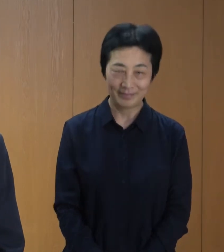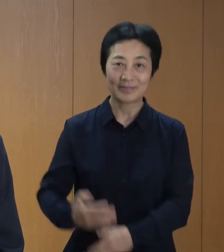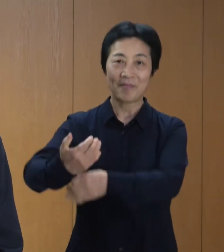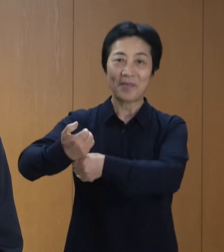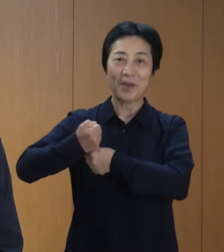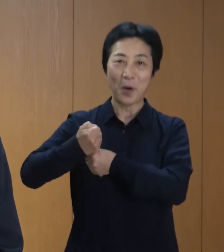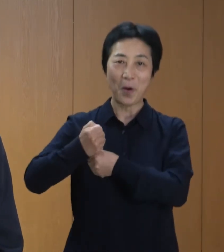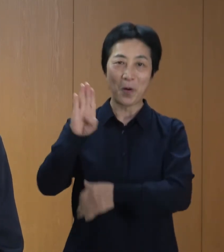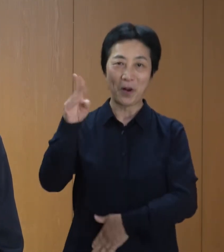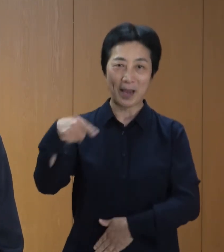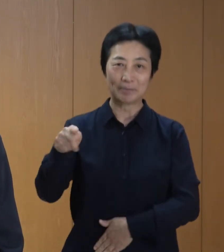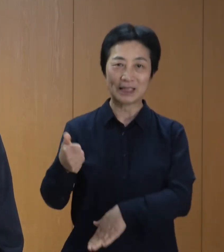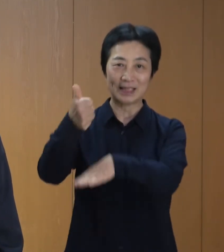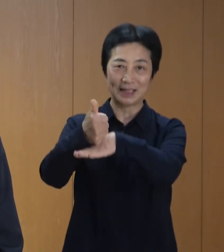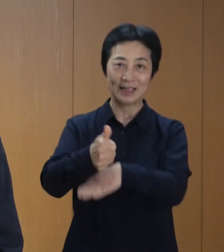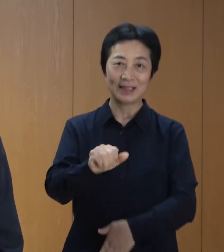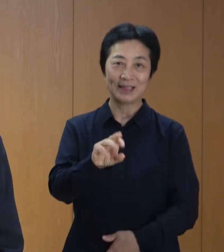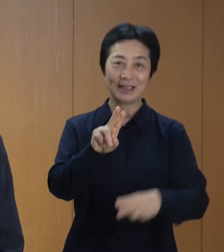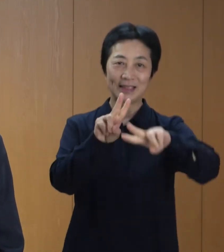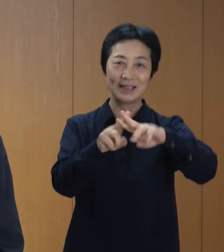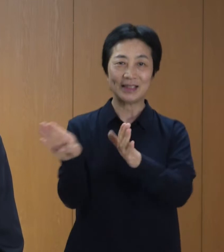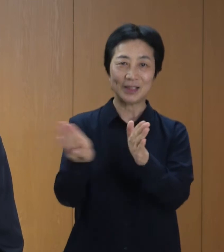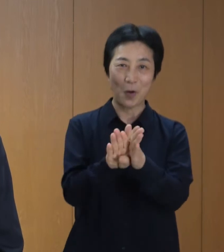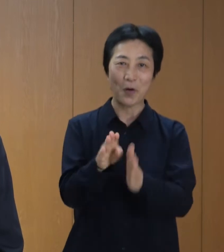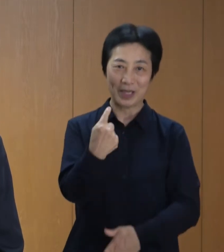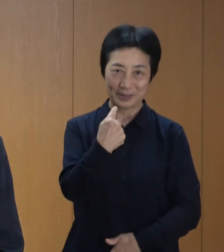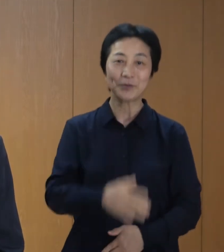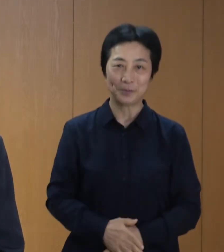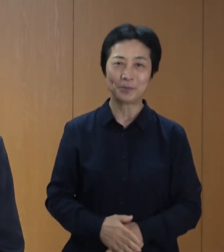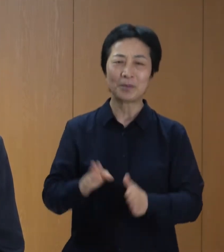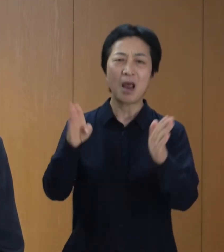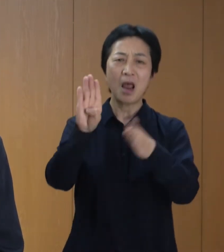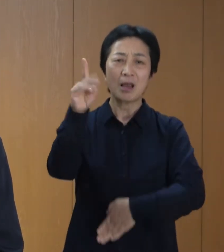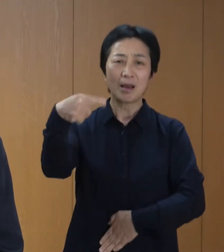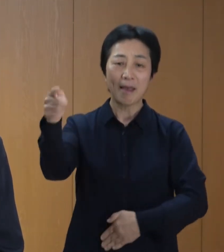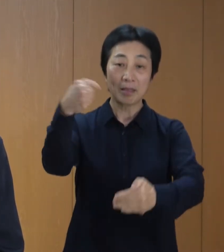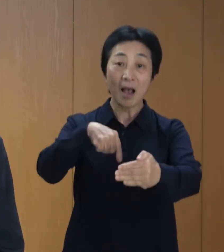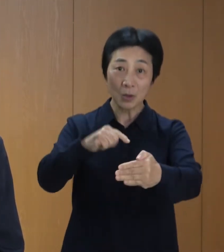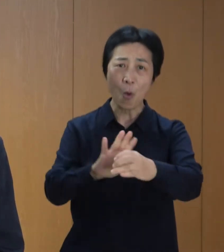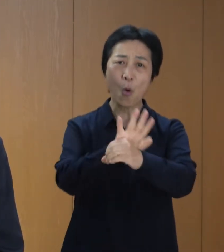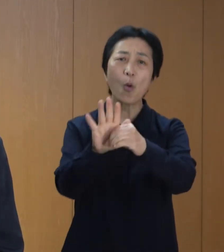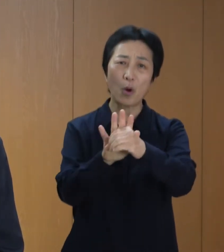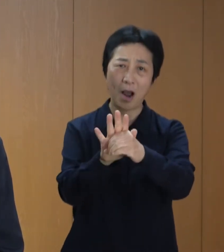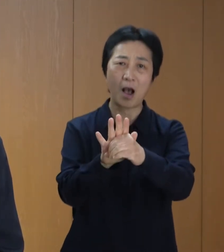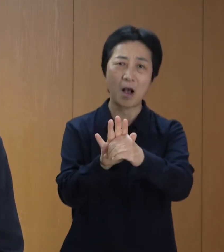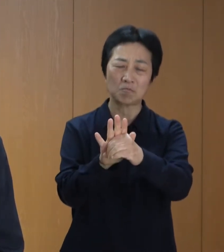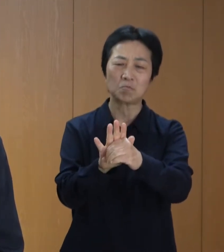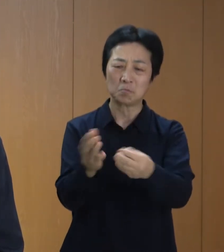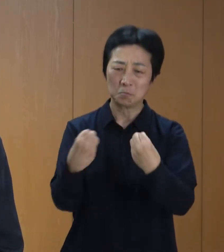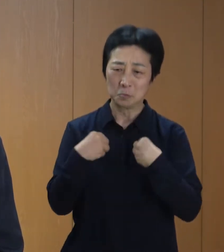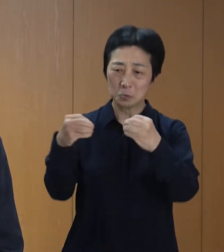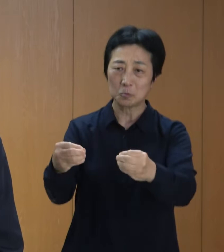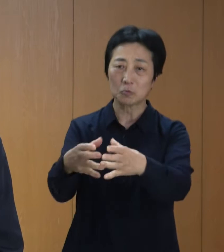兵庫県知事の井戸俊三です。県内の新型コロナウイルスの新規感染者はクラスターの発生などにより昨